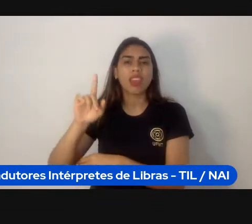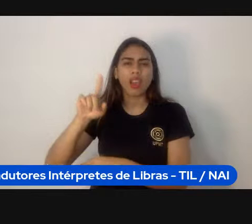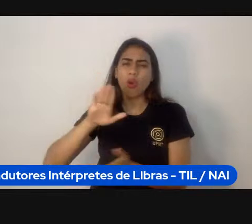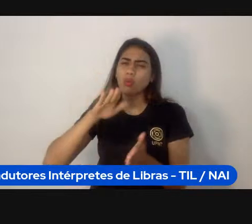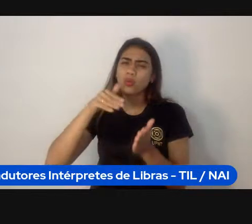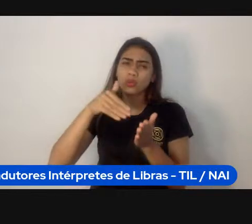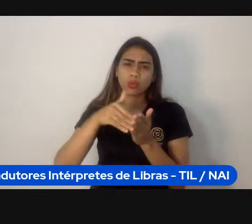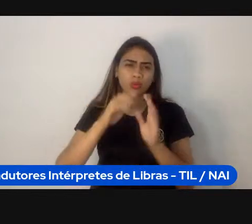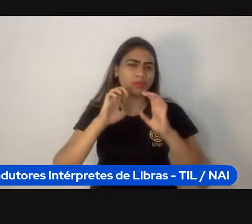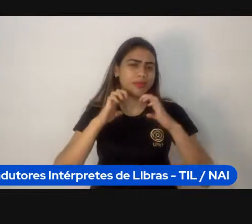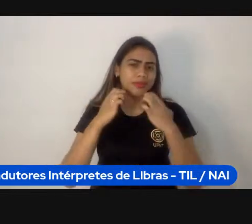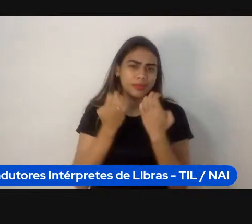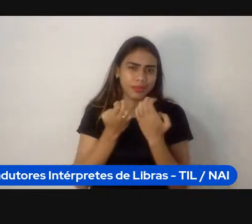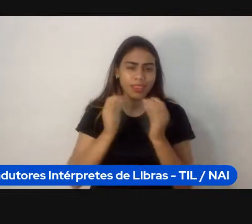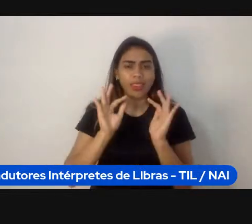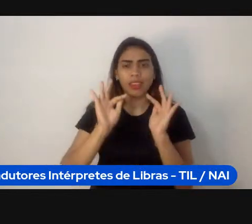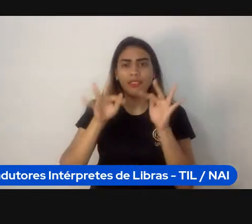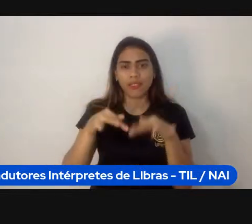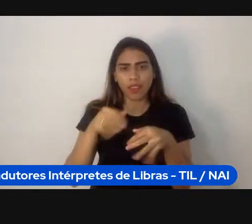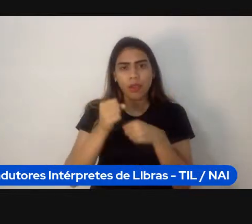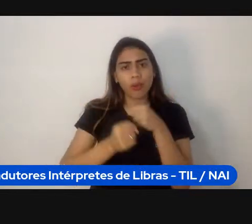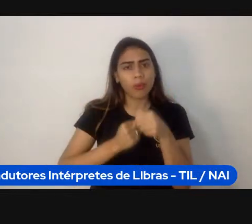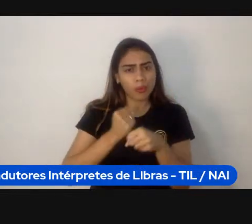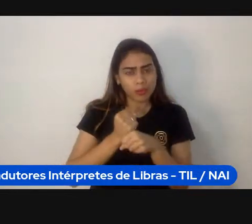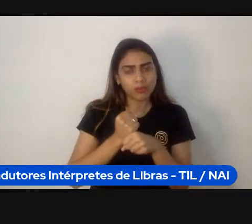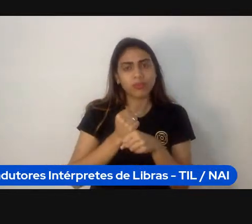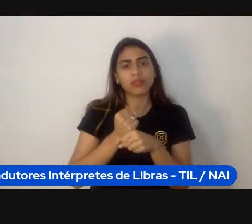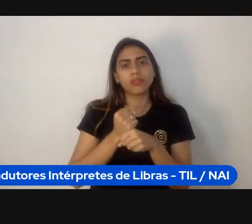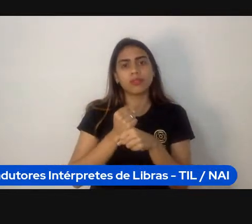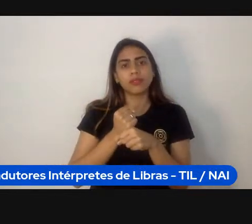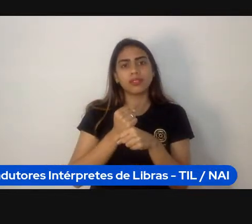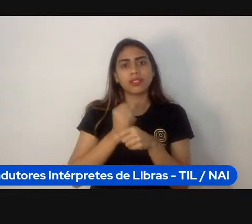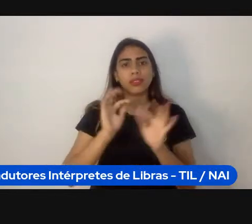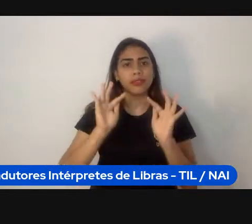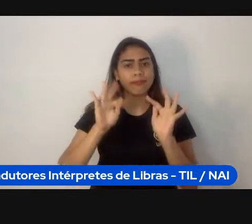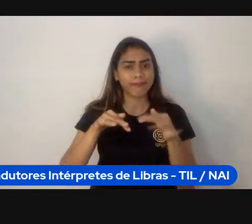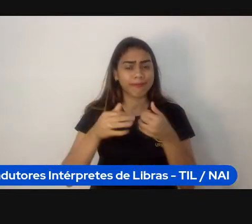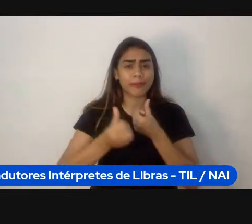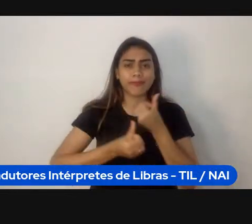final do semestre, com todas as atribuições que nós temos nesse período.